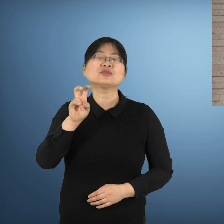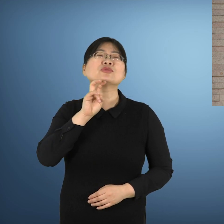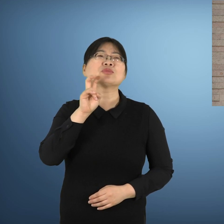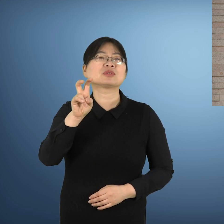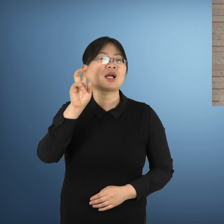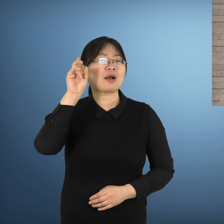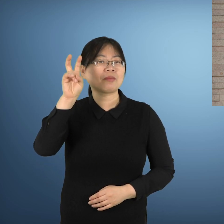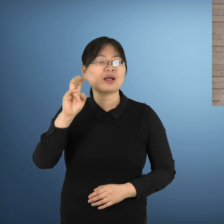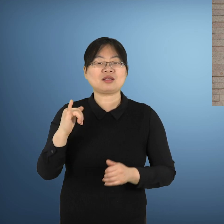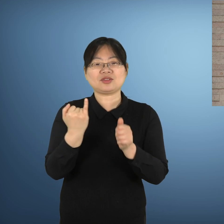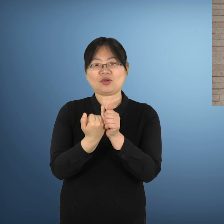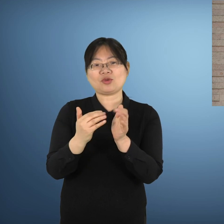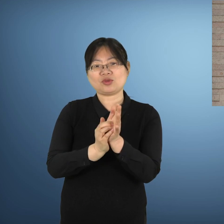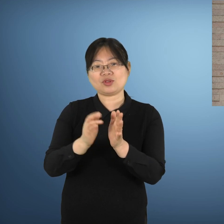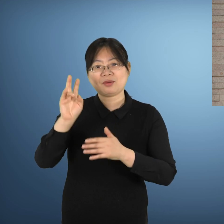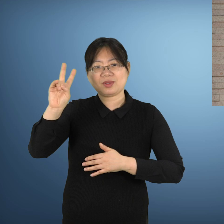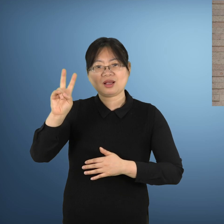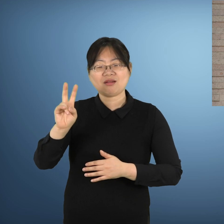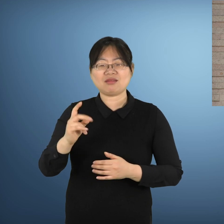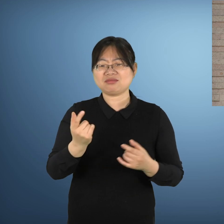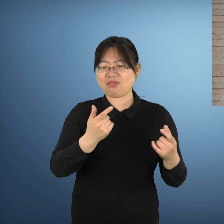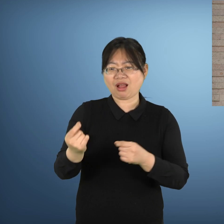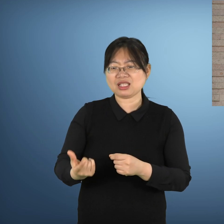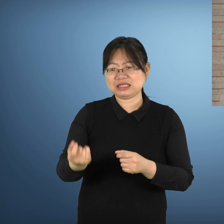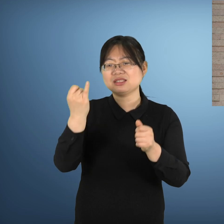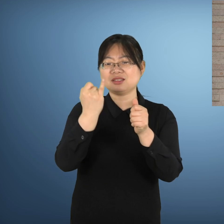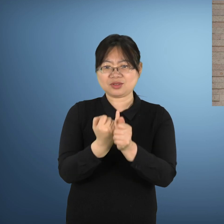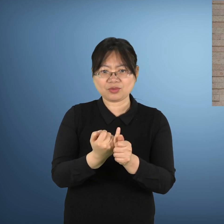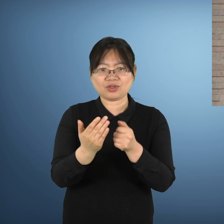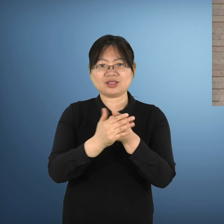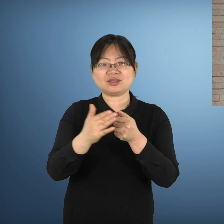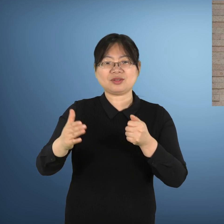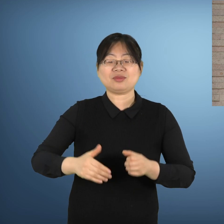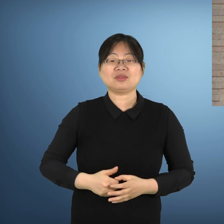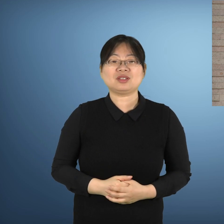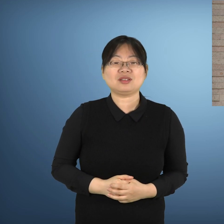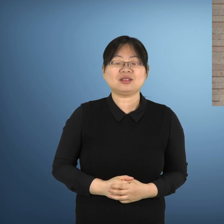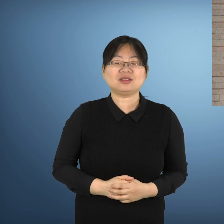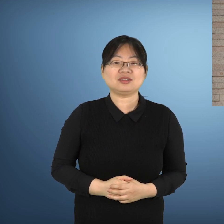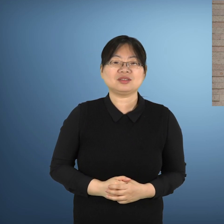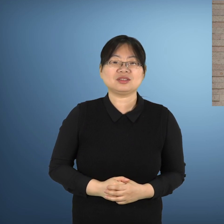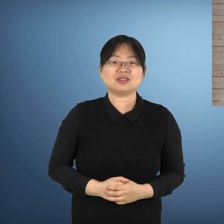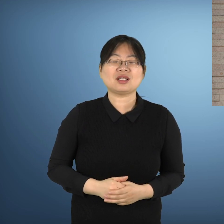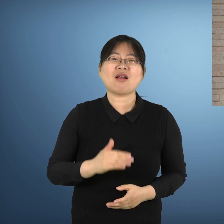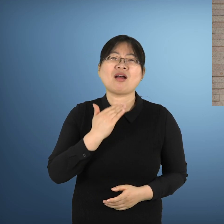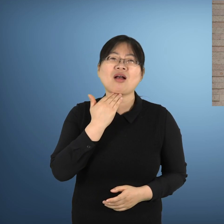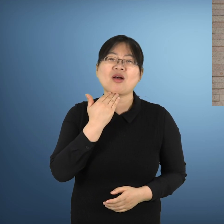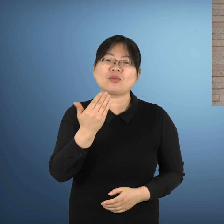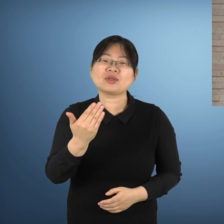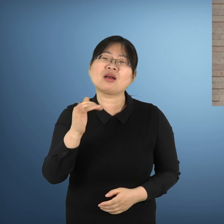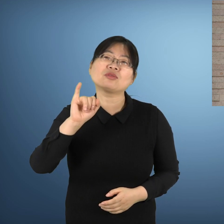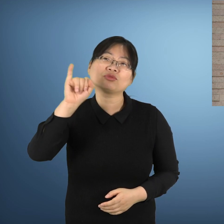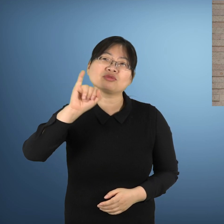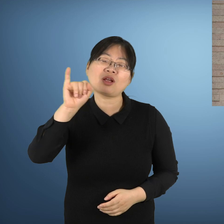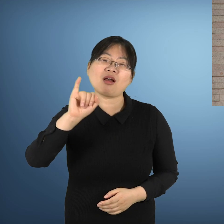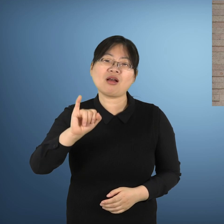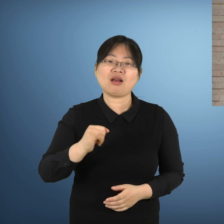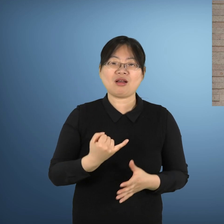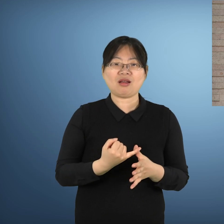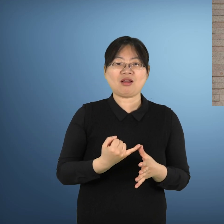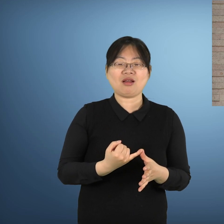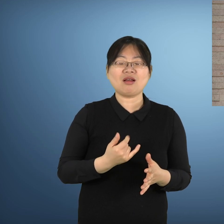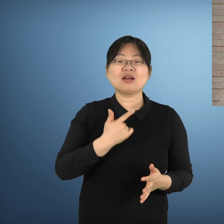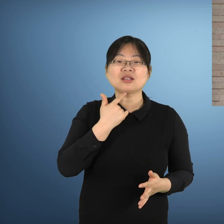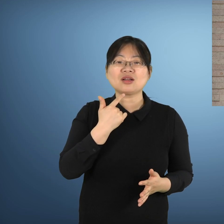20살에 결혼을 하신 거죠. 그때는 다 일찍들 하셨으니까. 그리고 9살 된 누나,